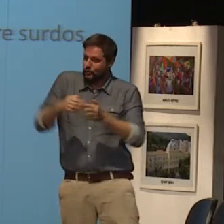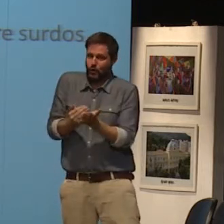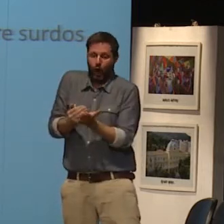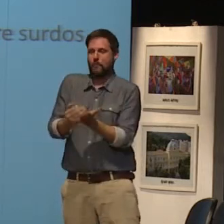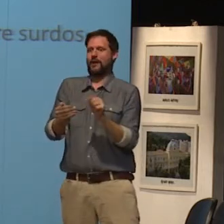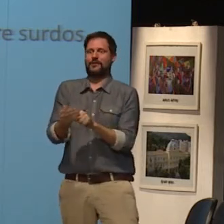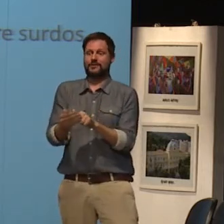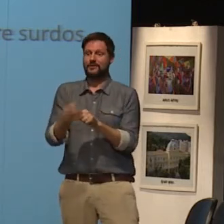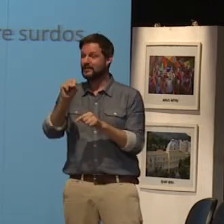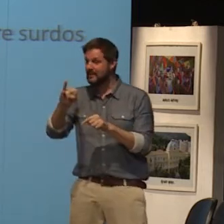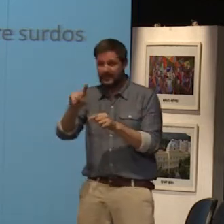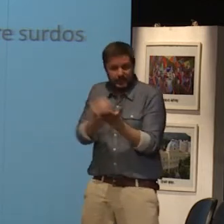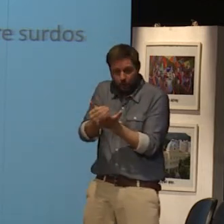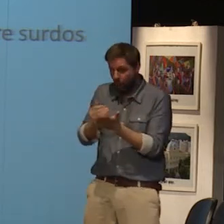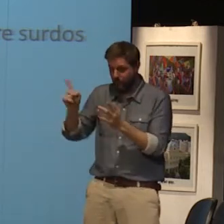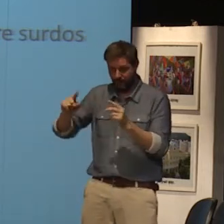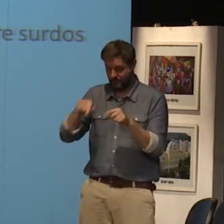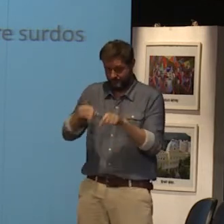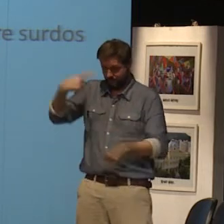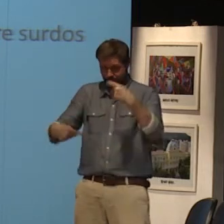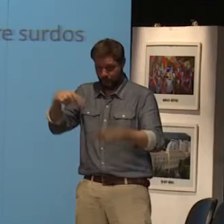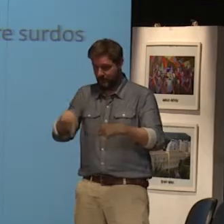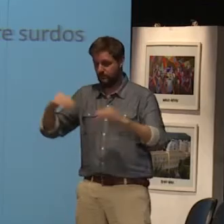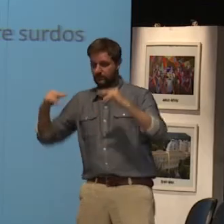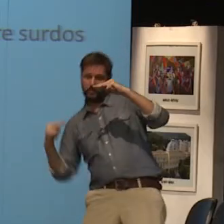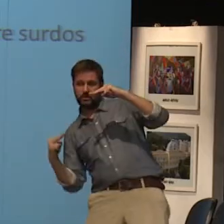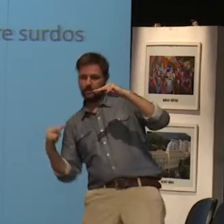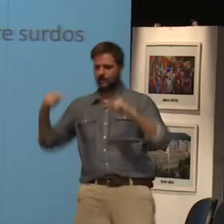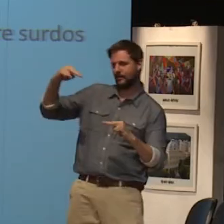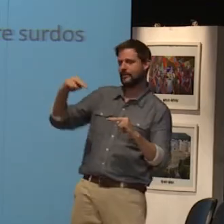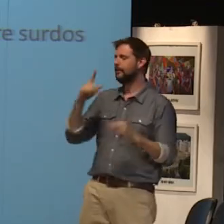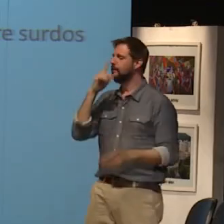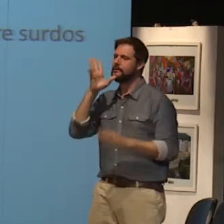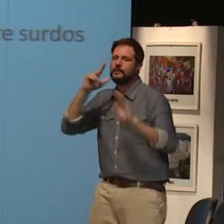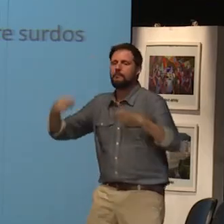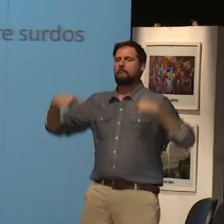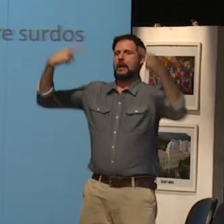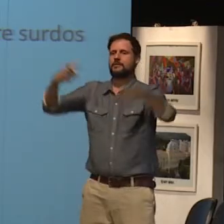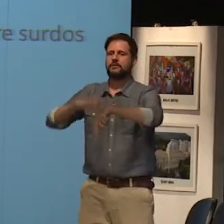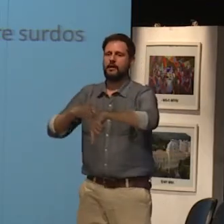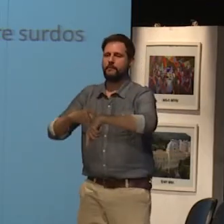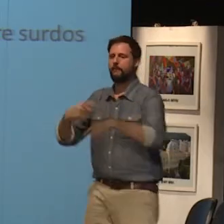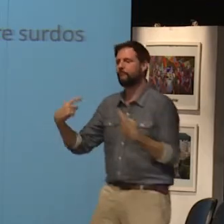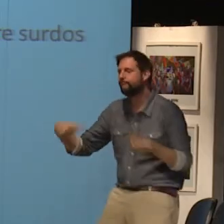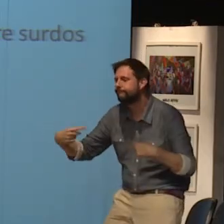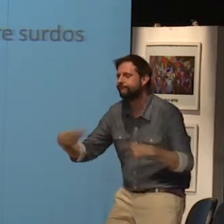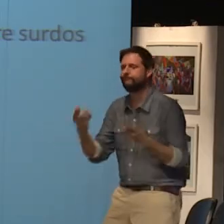ele, né? Então, aí que começa a discussão. A gente não pode ver... depois, a